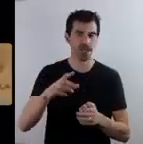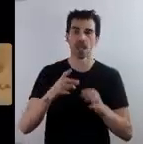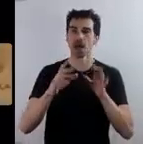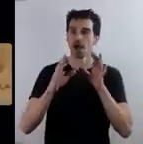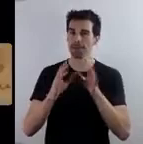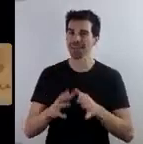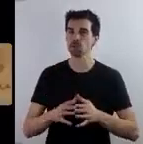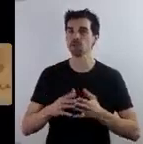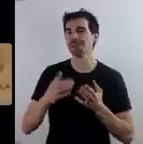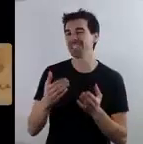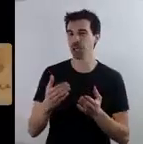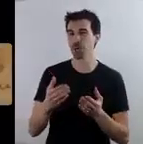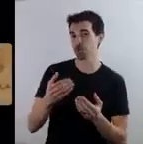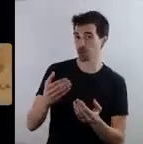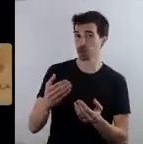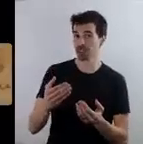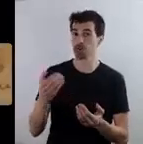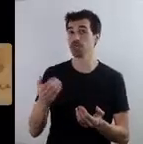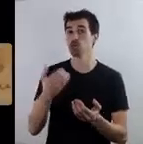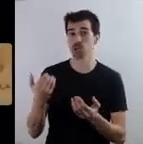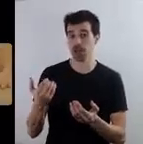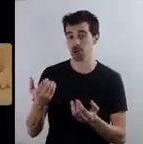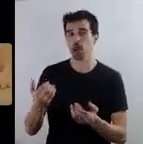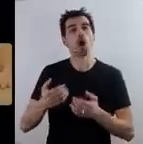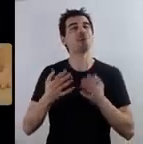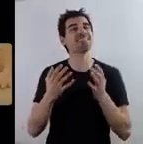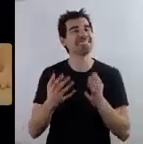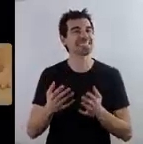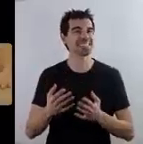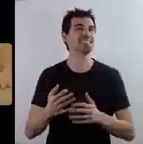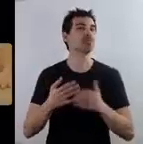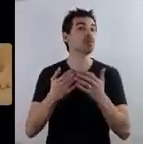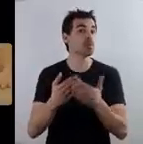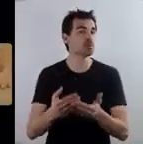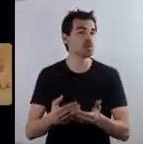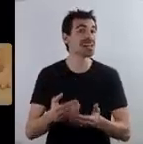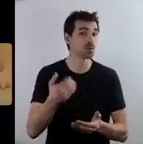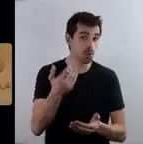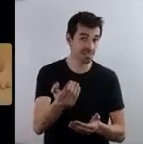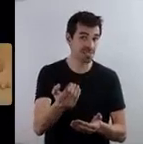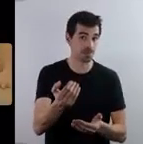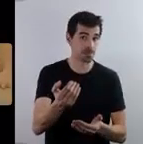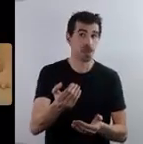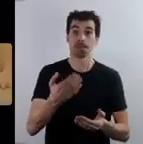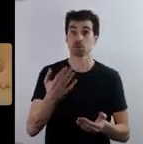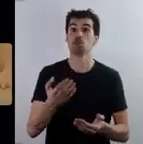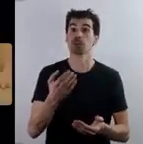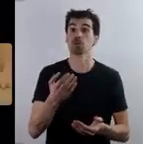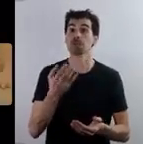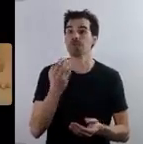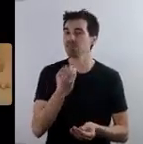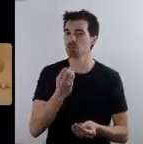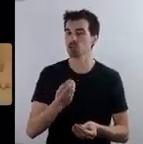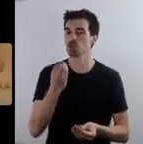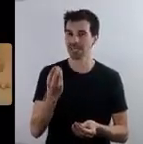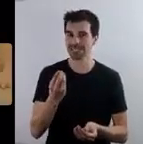tibia. En percutant légèrement le tendon qui relie le muscle à l'os, on étire ici les fibres musculaires du quadriceps parce que le